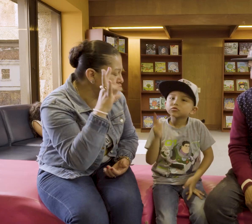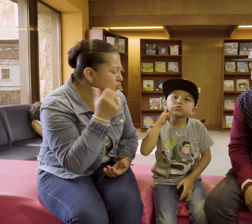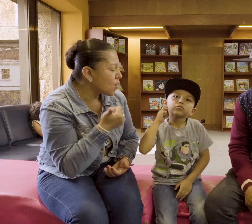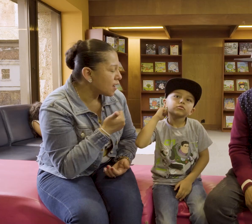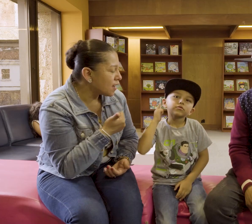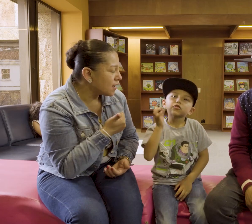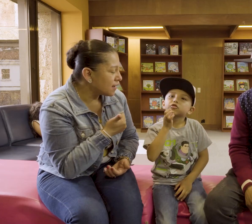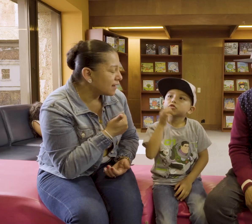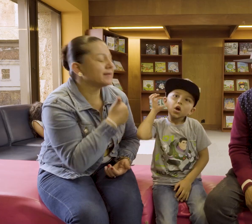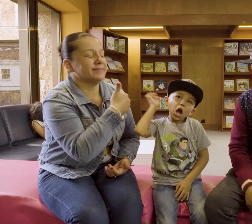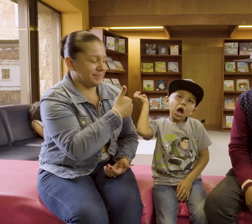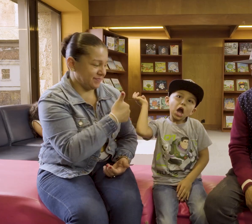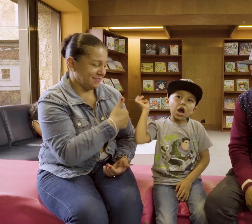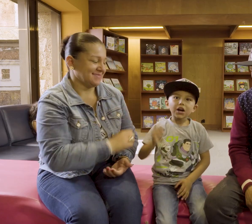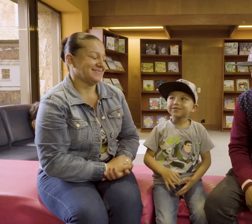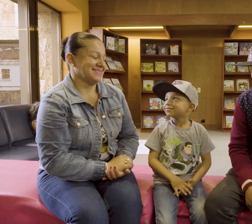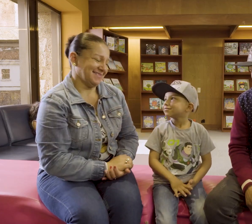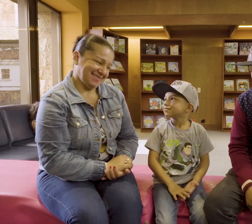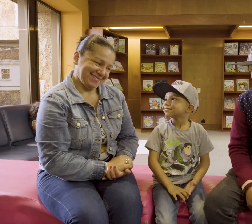¿Y tú eres sordo o oyente? Soy sordo.